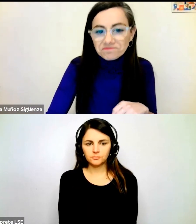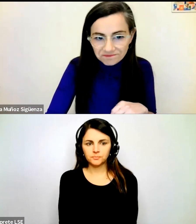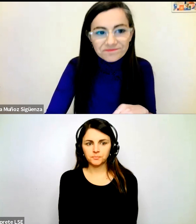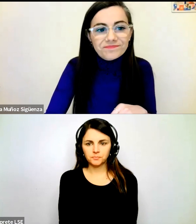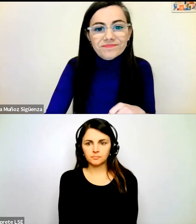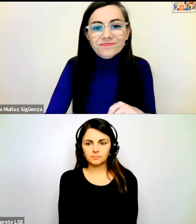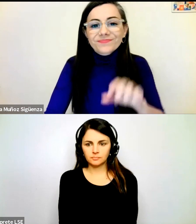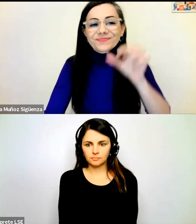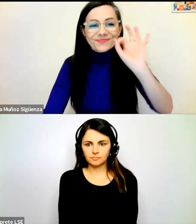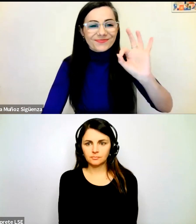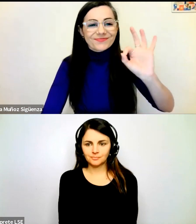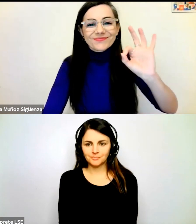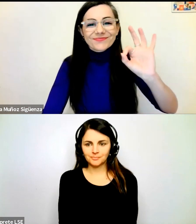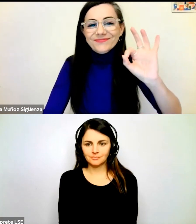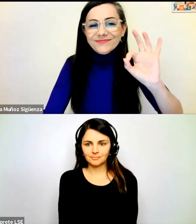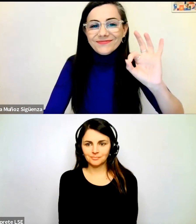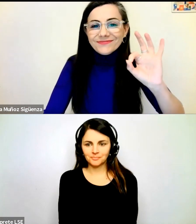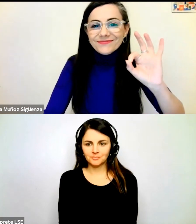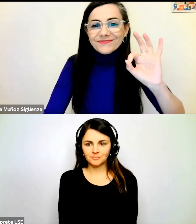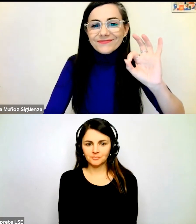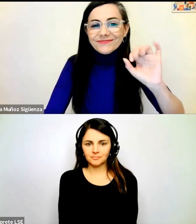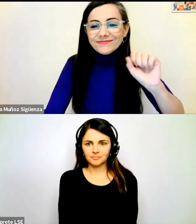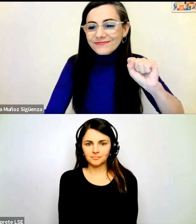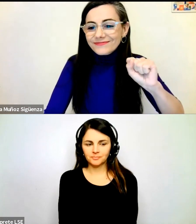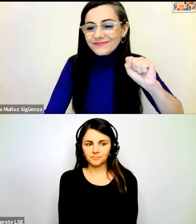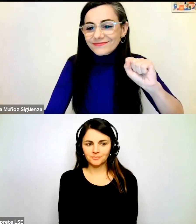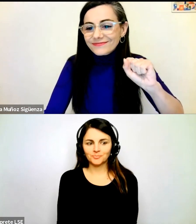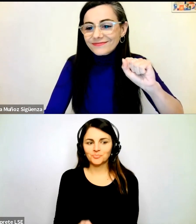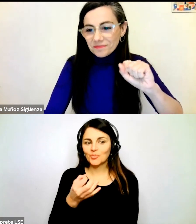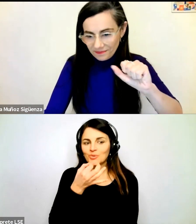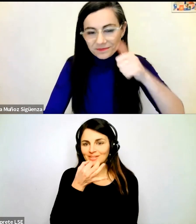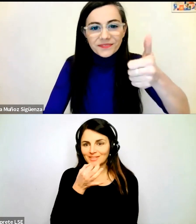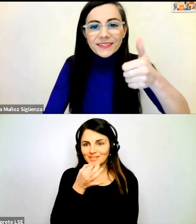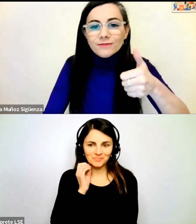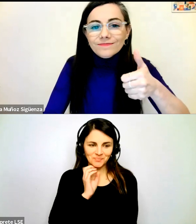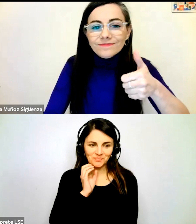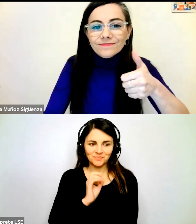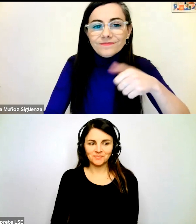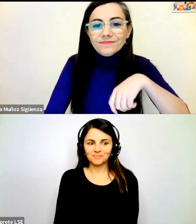¿Sí? ¿Nos veis bien a todas? Ah, buenas tardes.